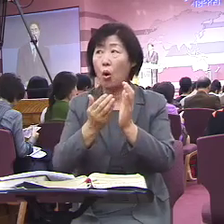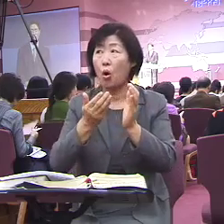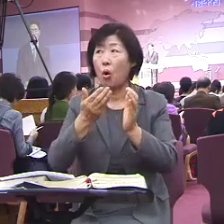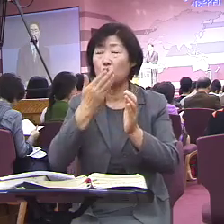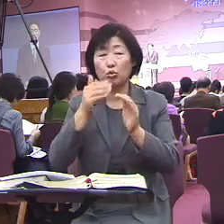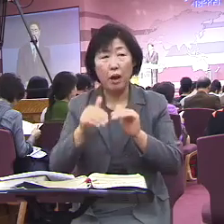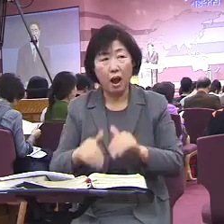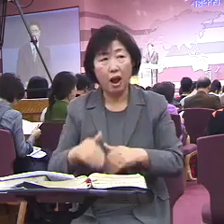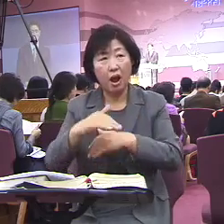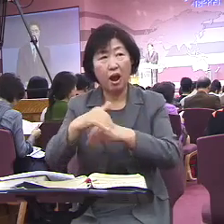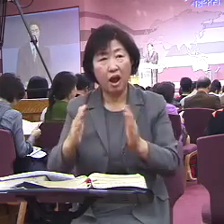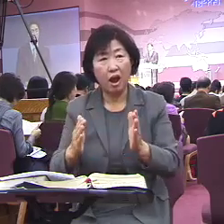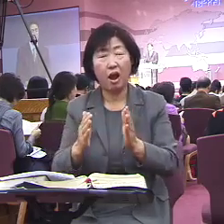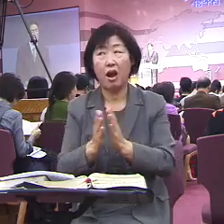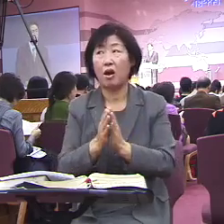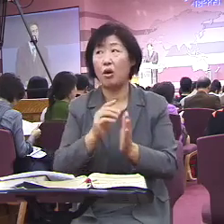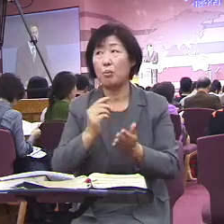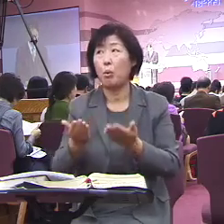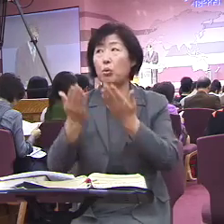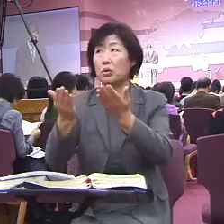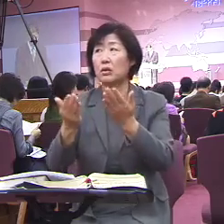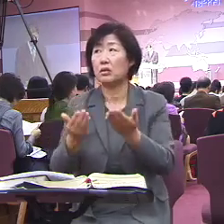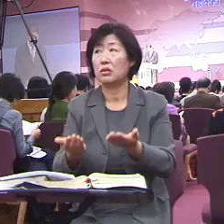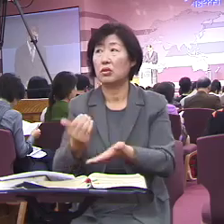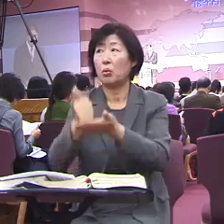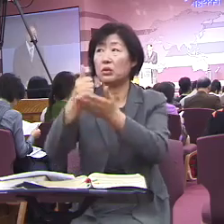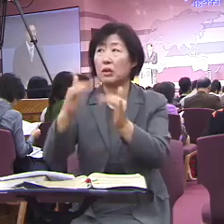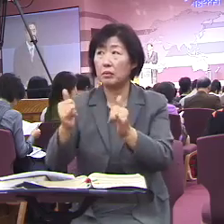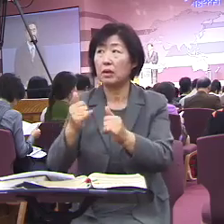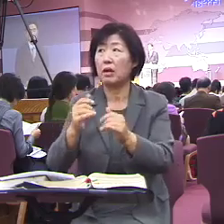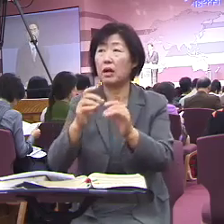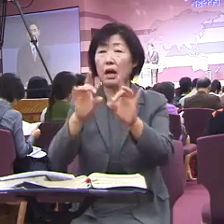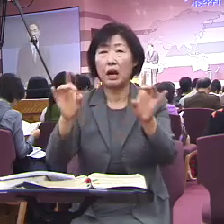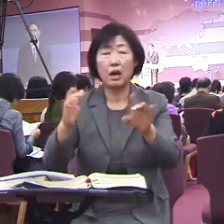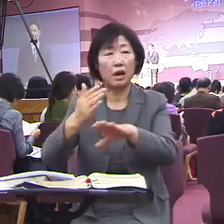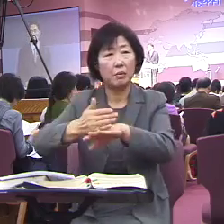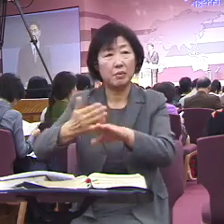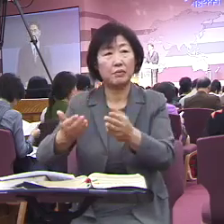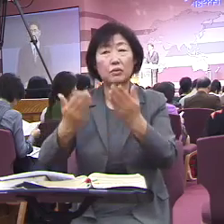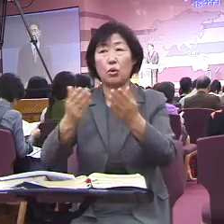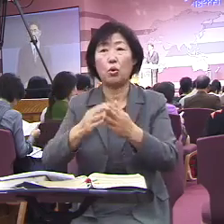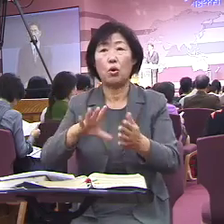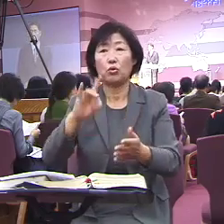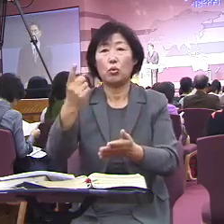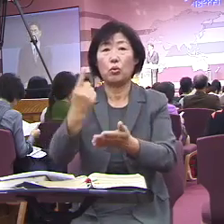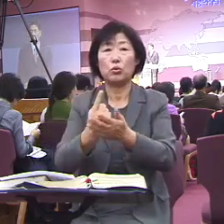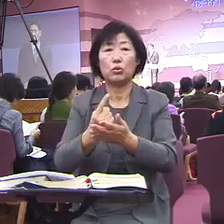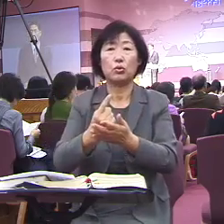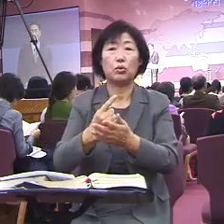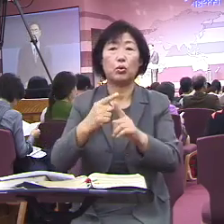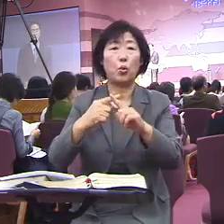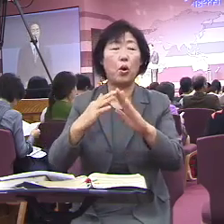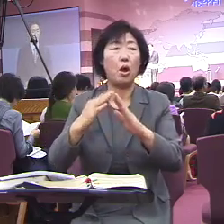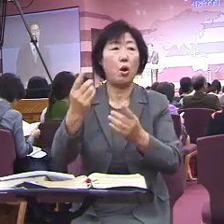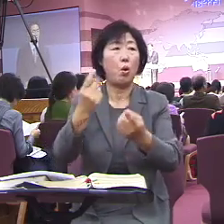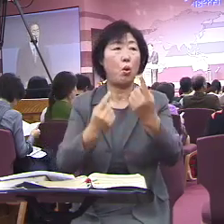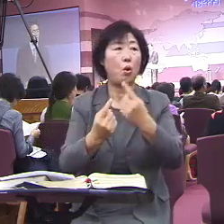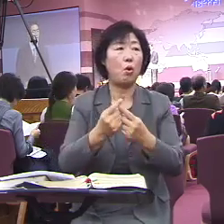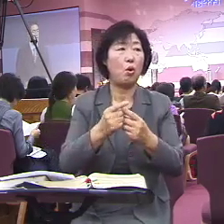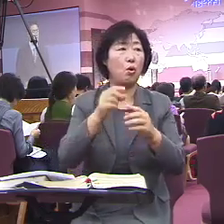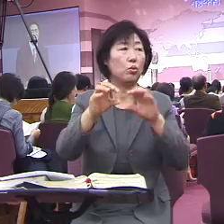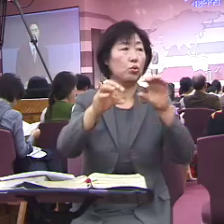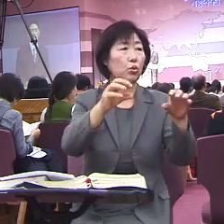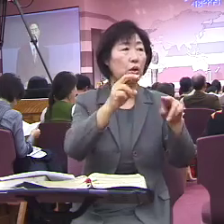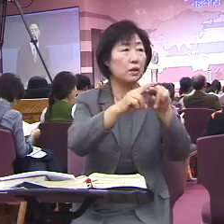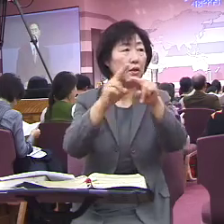봉사로 섬기시는 모든 성도들과 다 식구들에게 감사를 드립니다. 오늘 처음으로 저희 교회에 나오신 분들 구석구석에